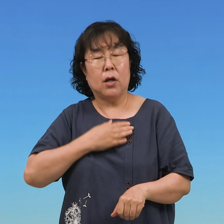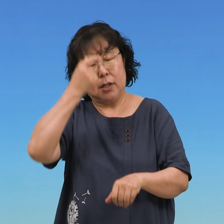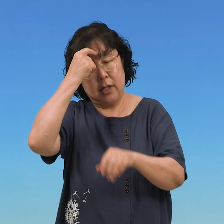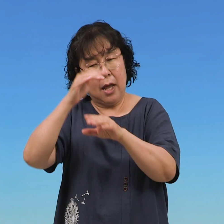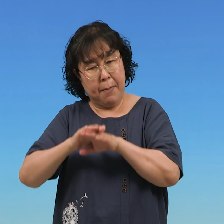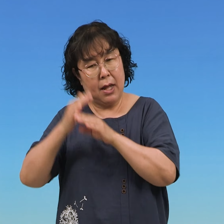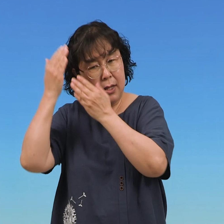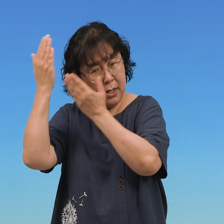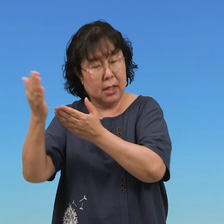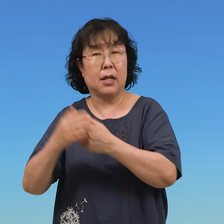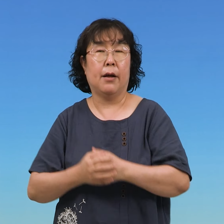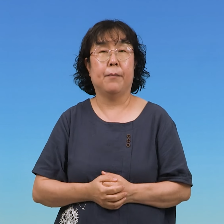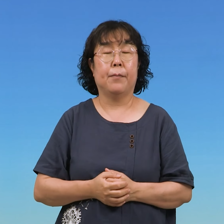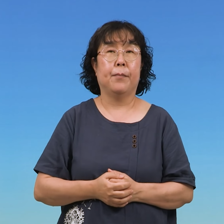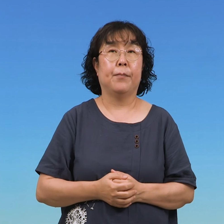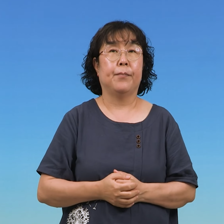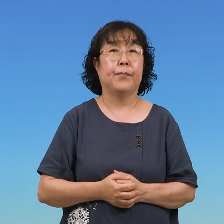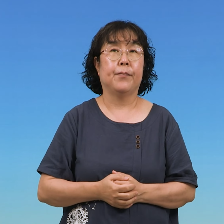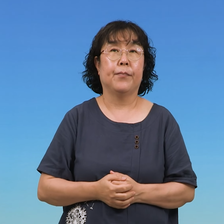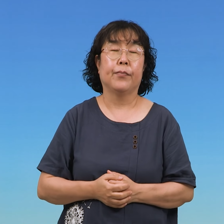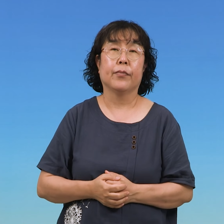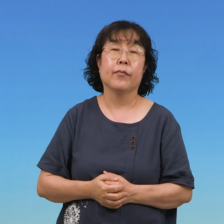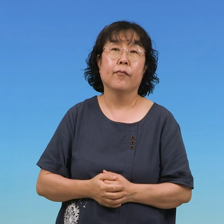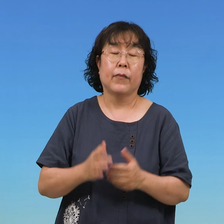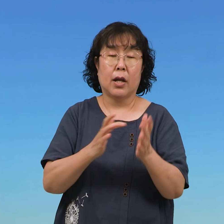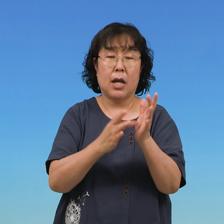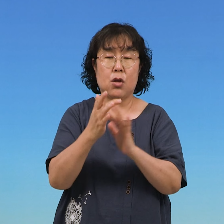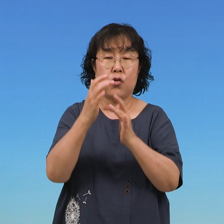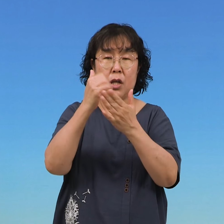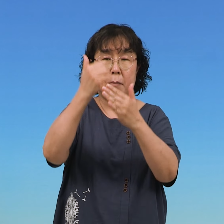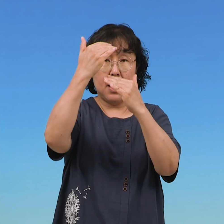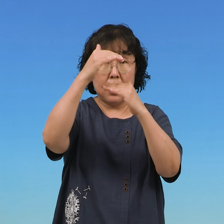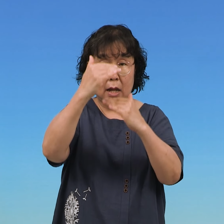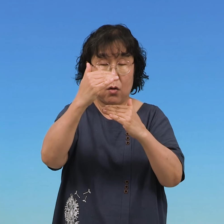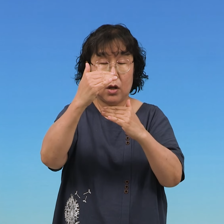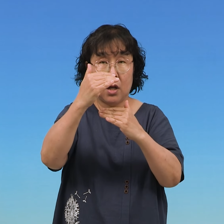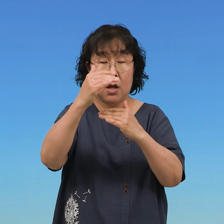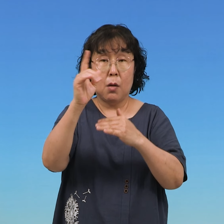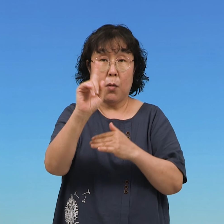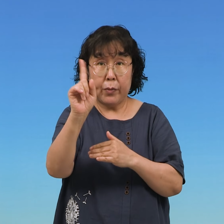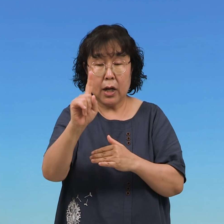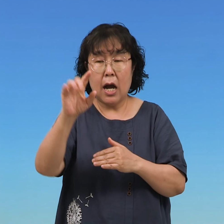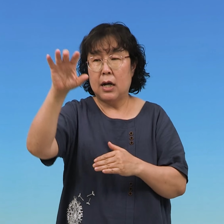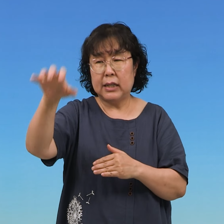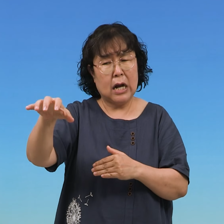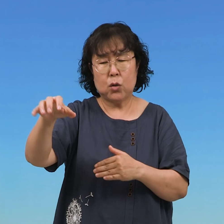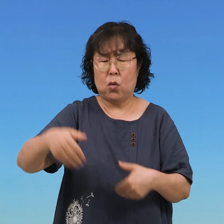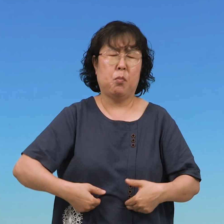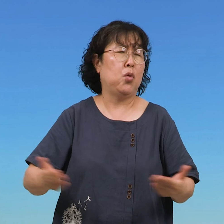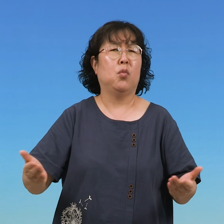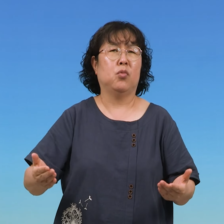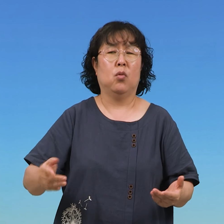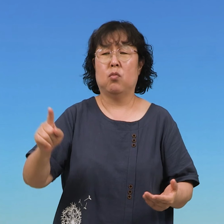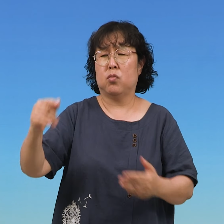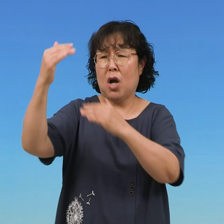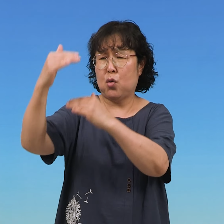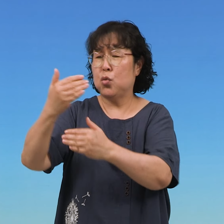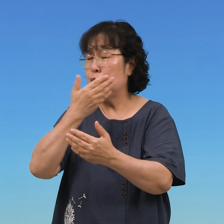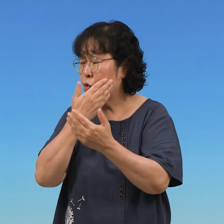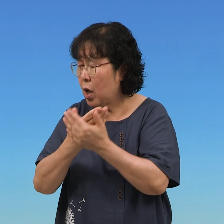예배하노니. 예수님이 지금 강조하는 게 뭡니까? 그 장소가 너무 중요하다고 생각하는 거, 그 비본질적인